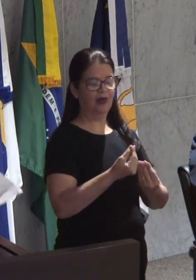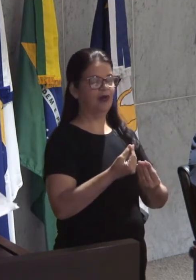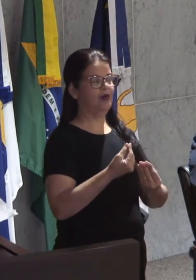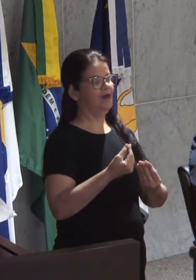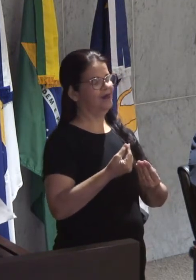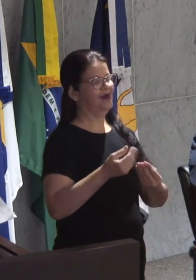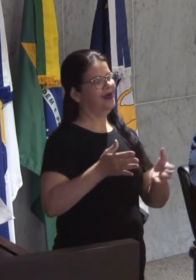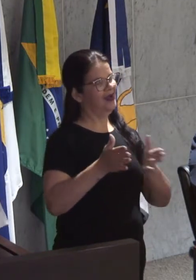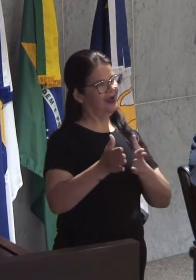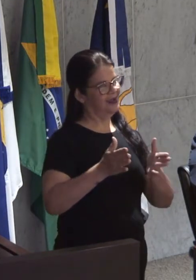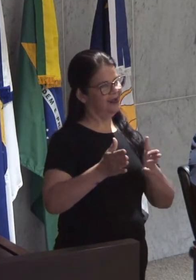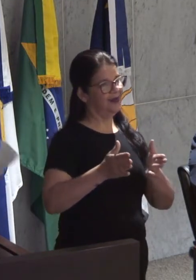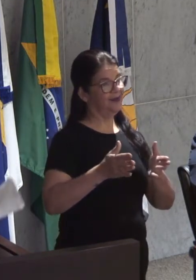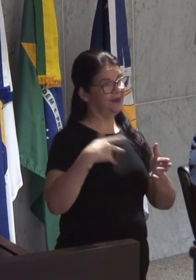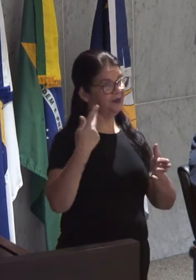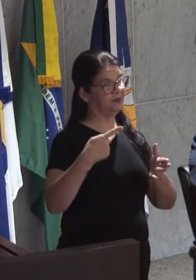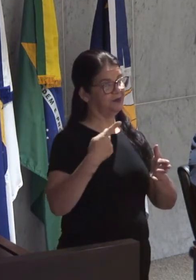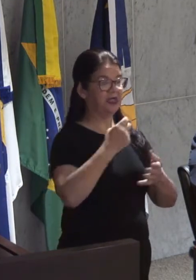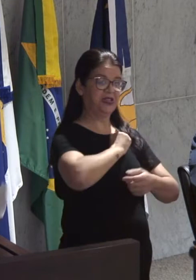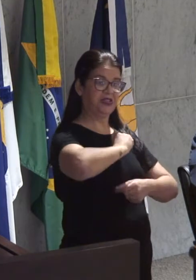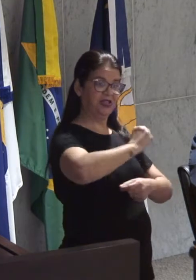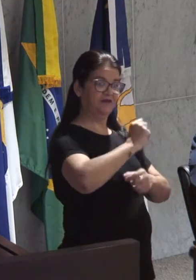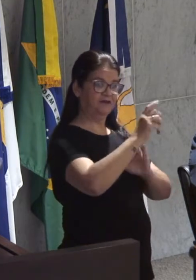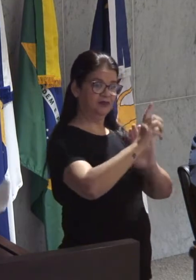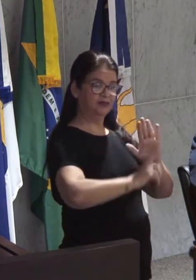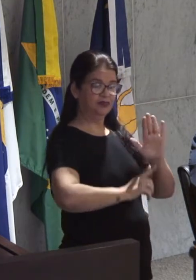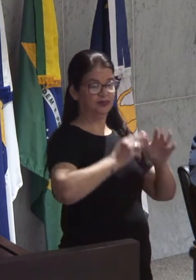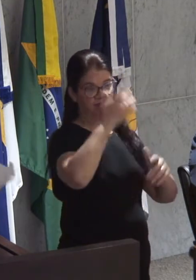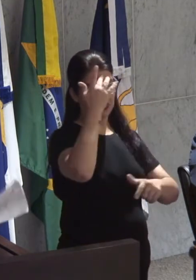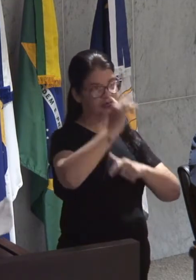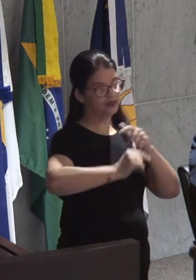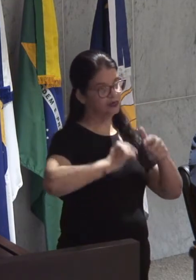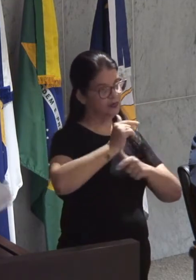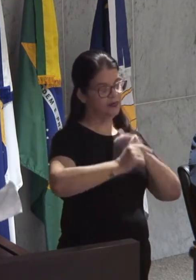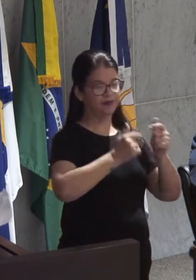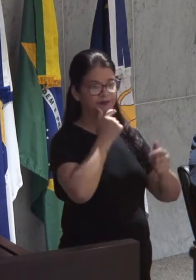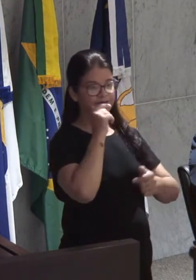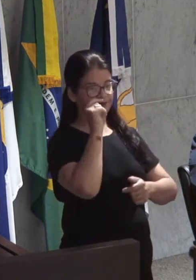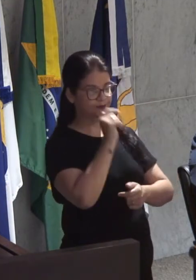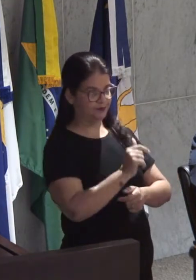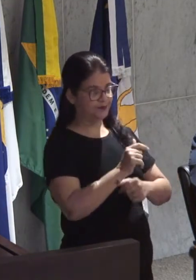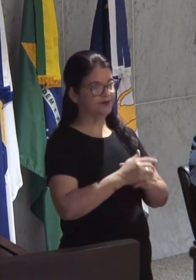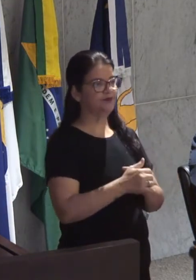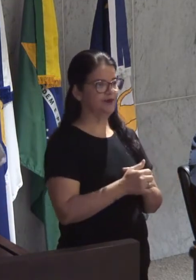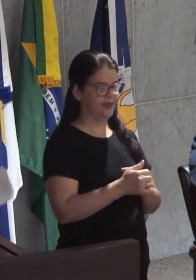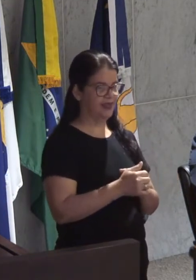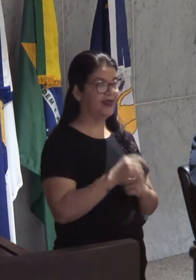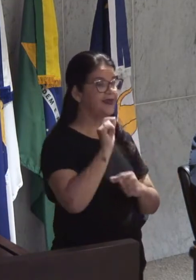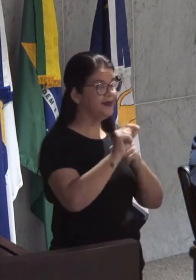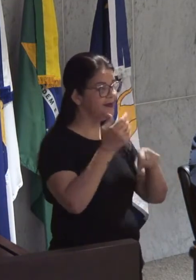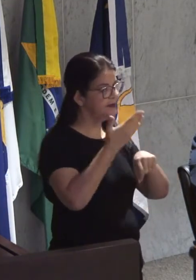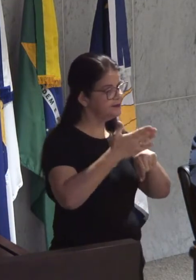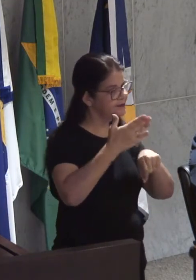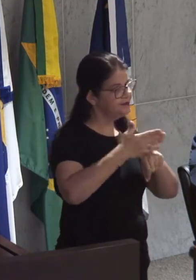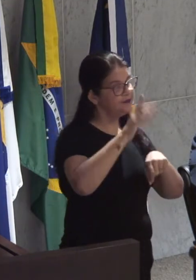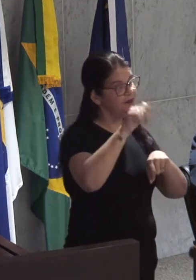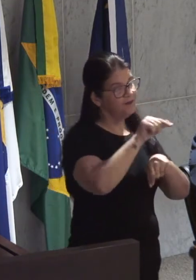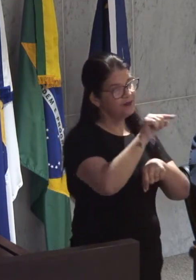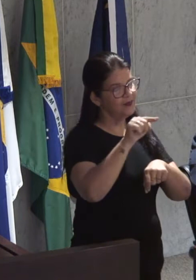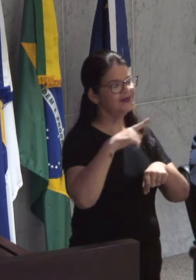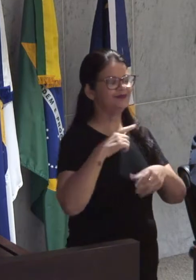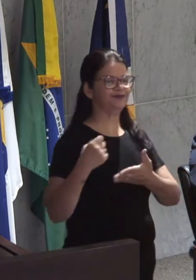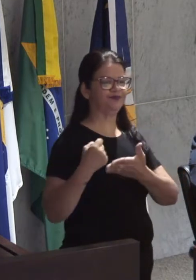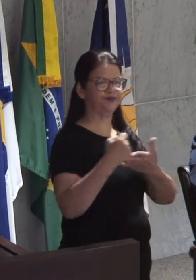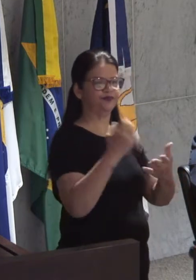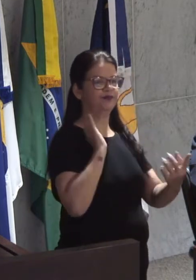da ética e como defensores dos direitos dos trabalhadores e de trabalhadoras, e que, na prática, foram eles que